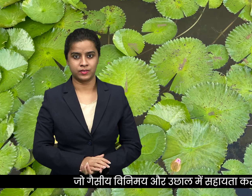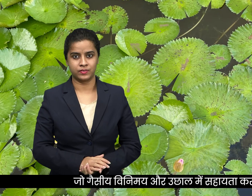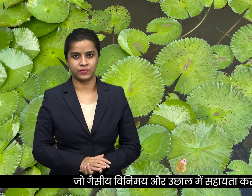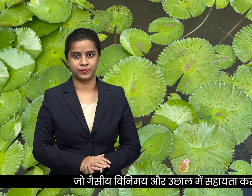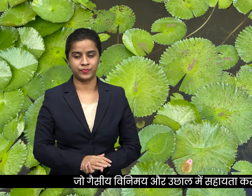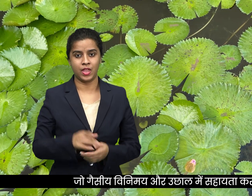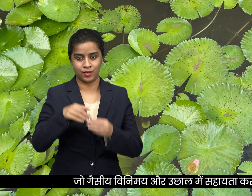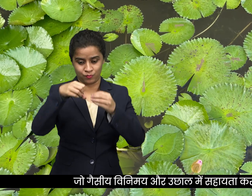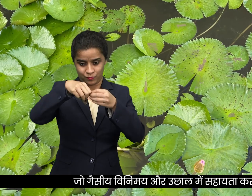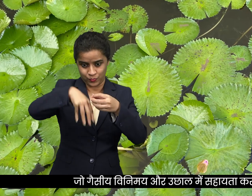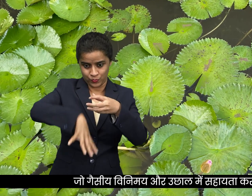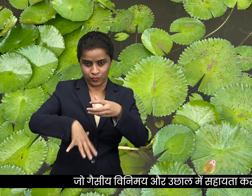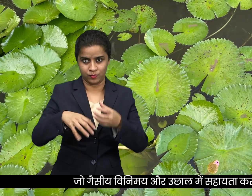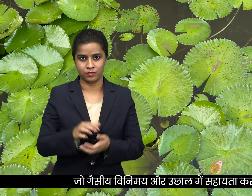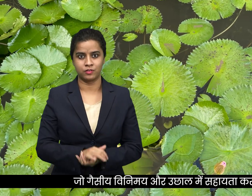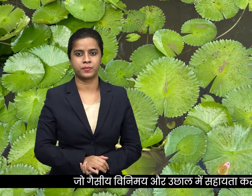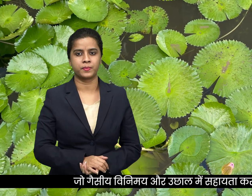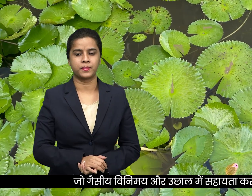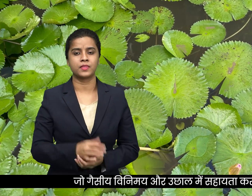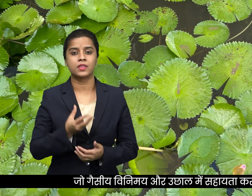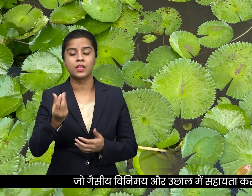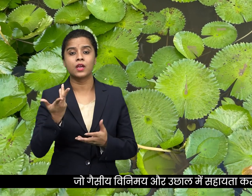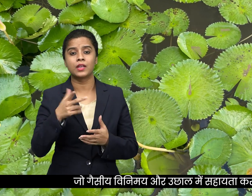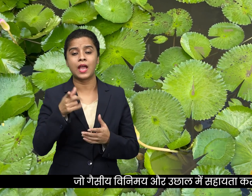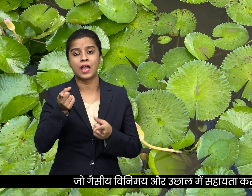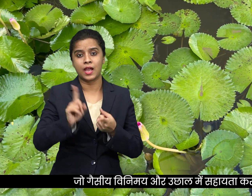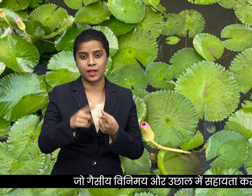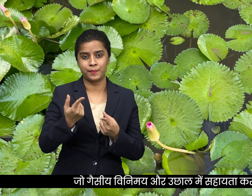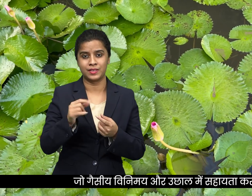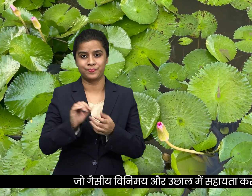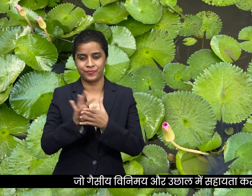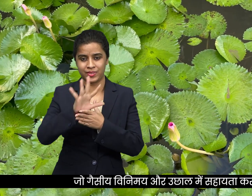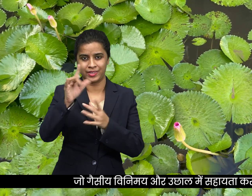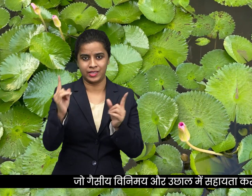जो गैसीय विनिमय और उछाल में सहायता करते हैं।